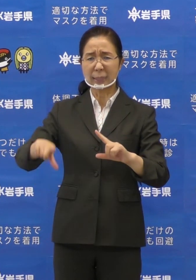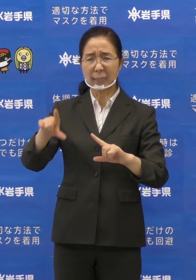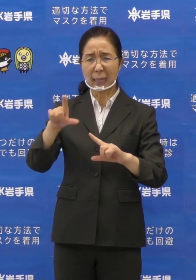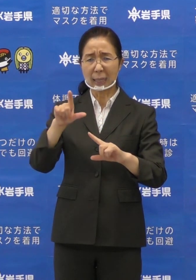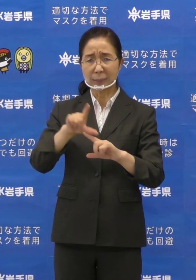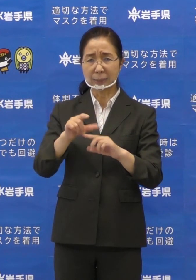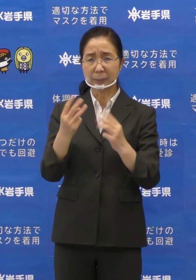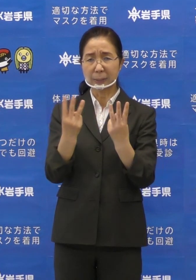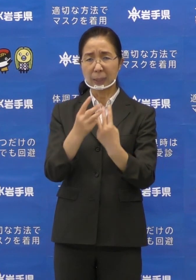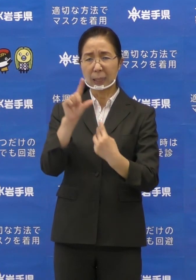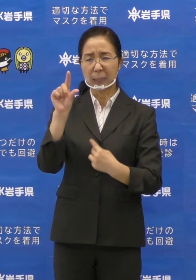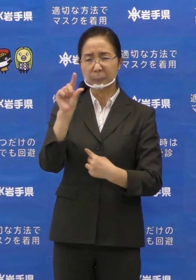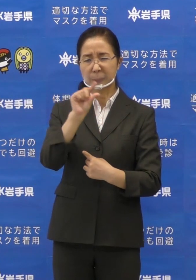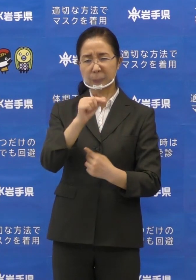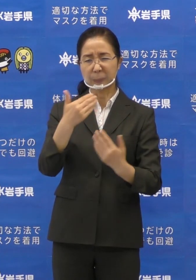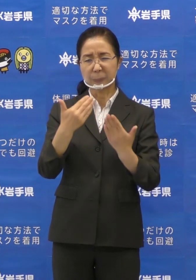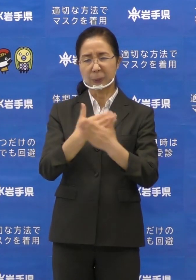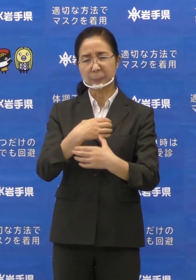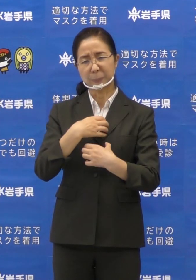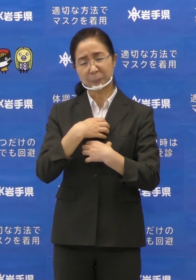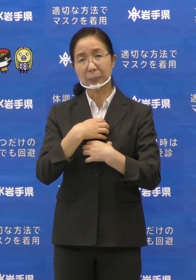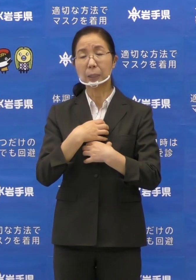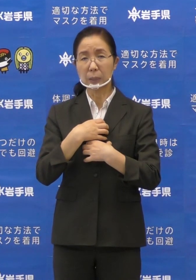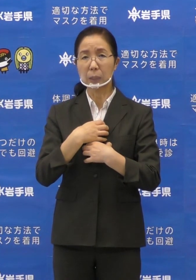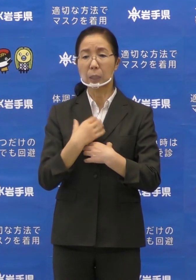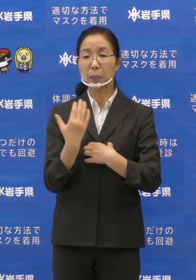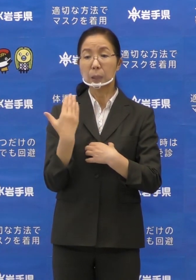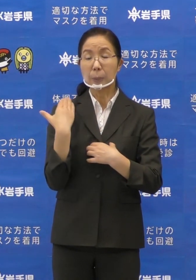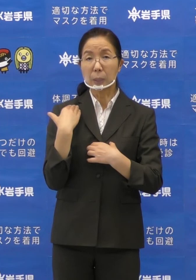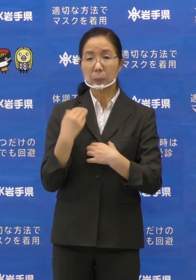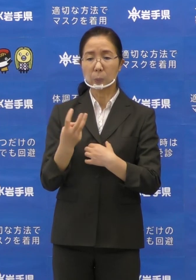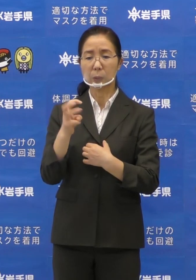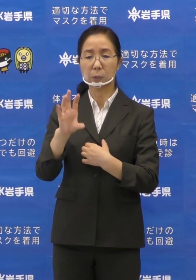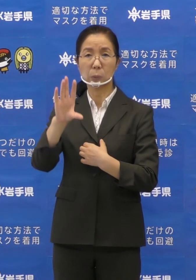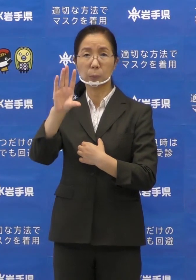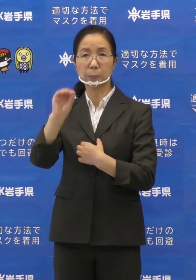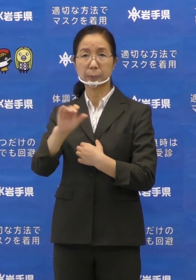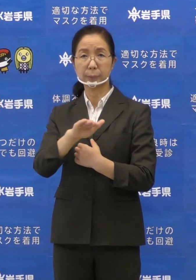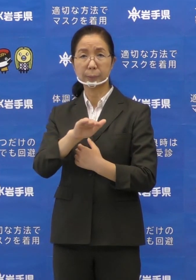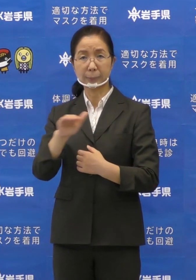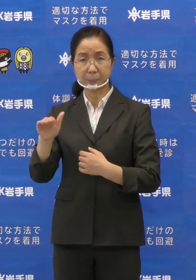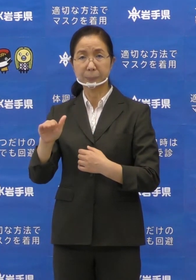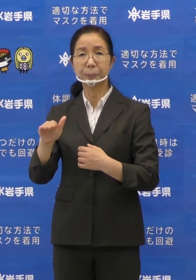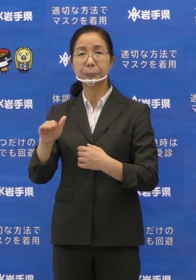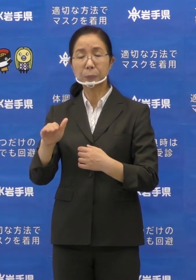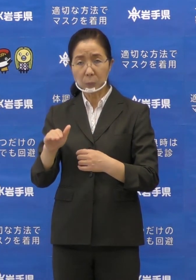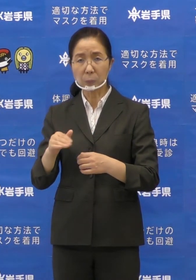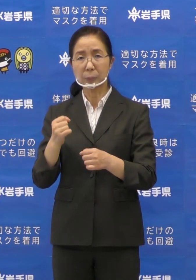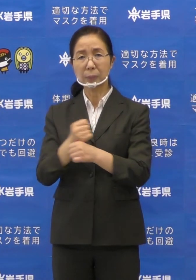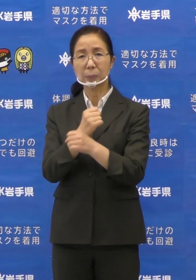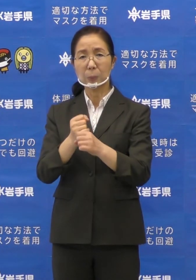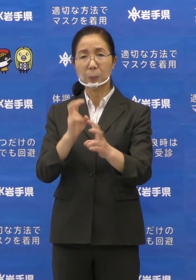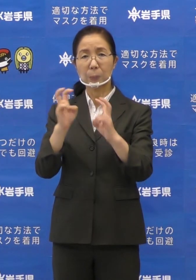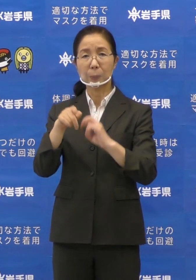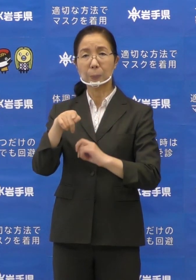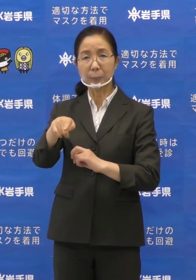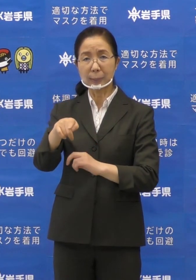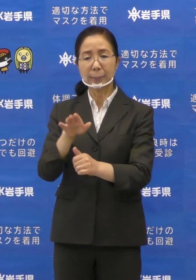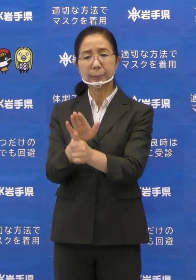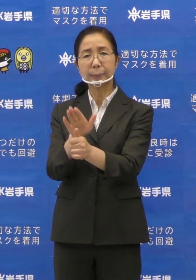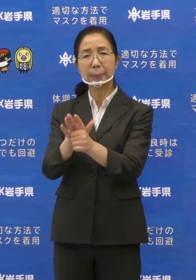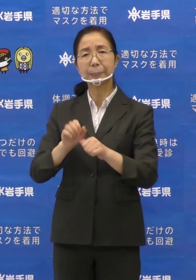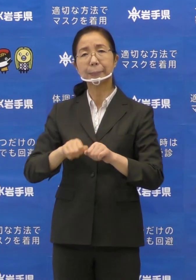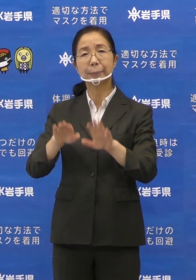で、それまでも30万円を上限とする事業者支援を行ってたわけですけれ